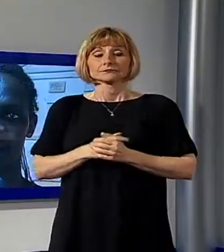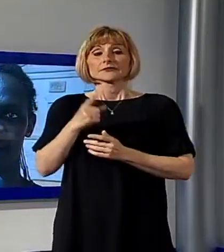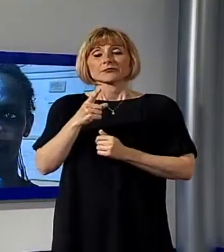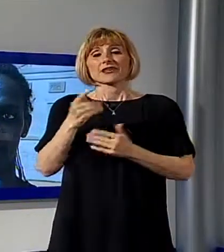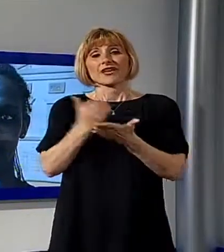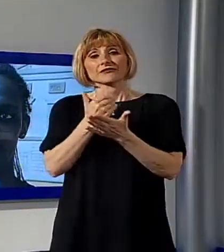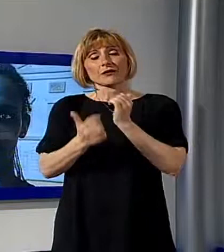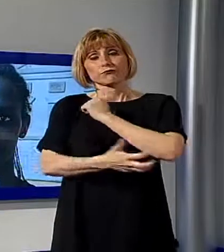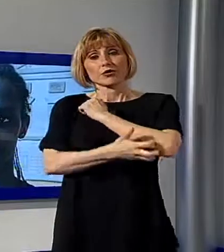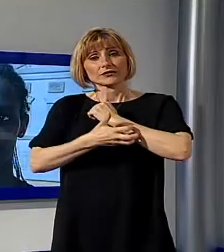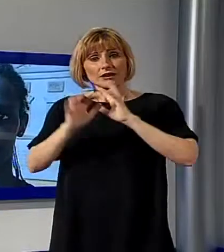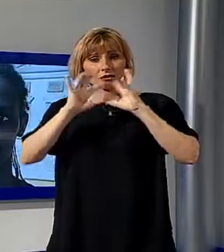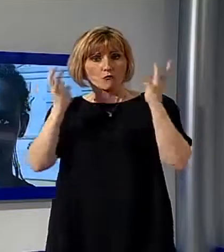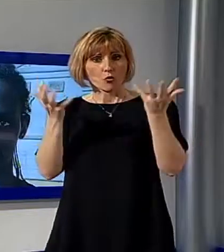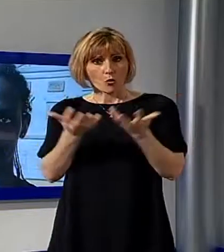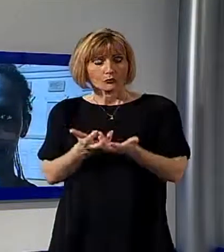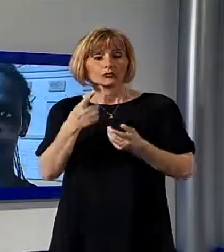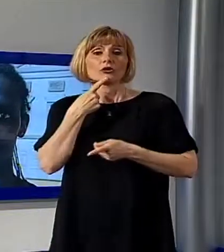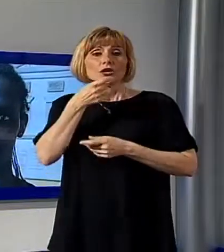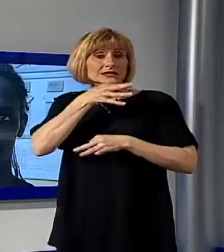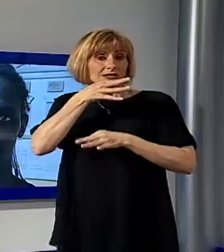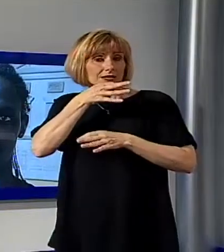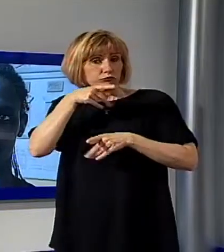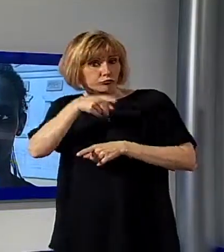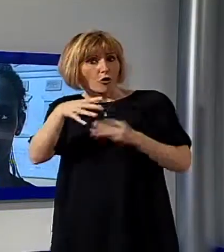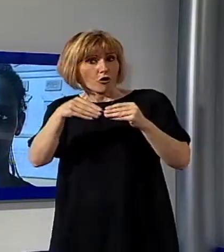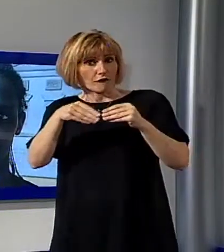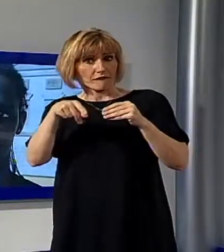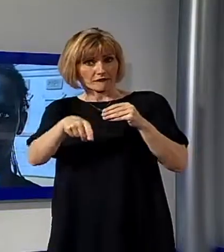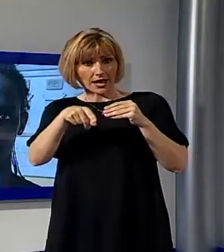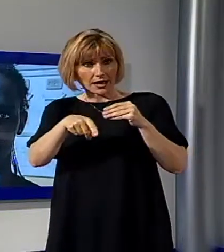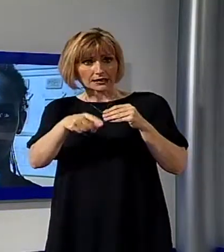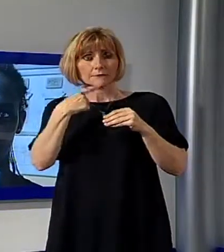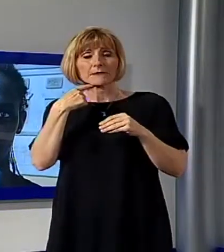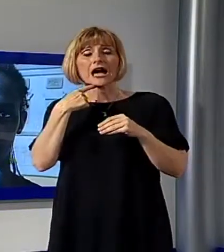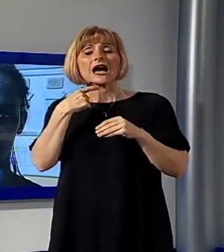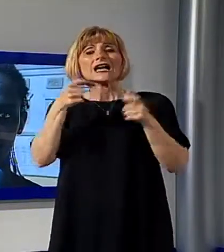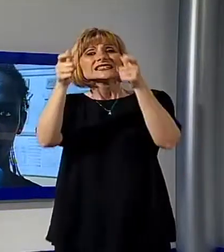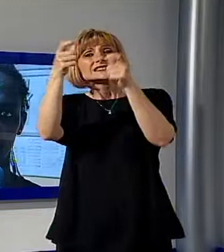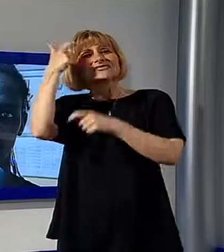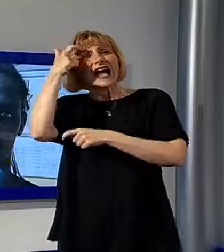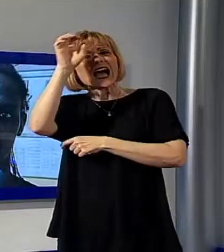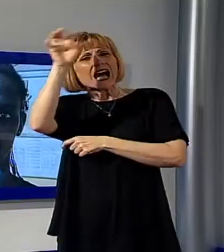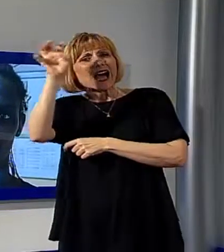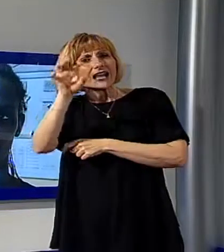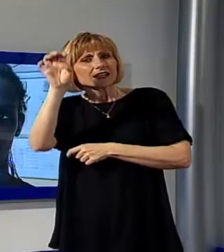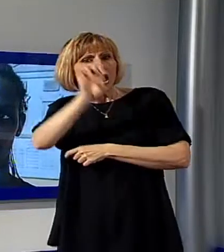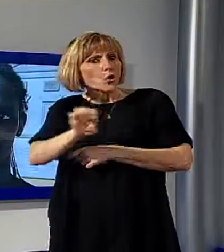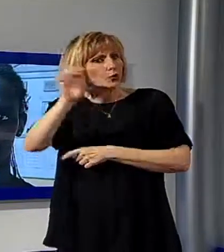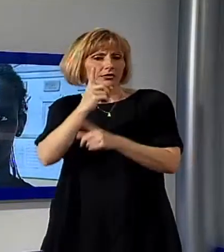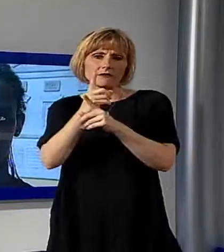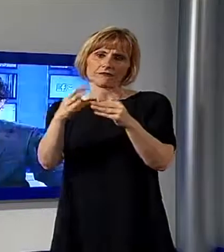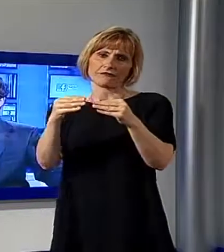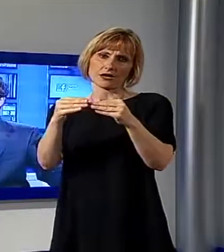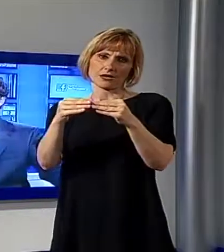Questa è un'alternativa praticabile che bisogna che gli Stati europei analizzino e trovino un modo di attuarlo.